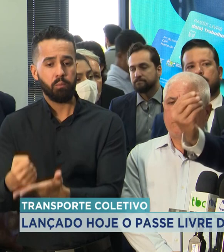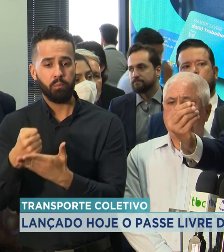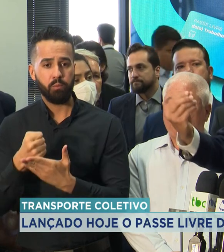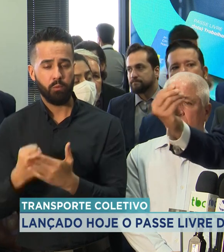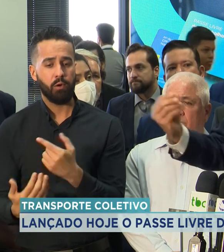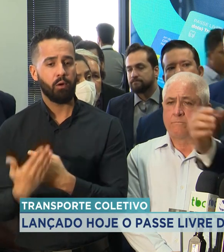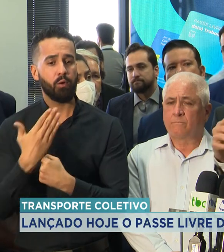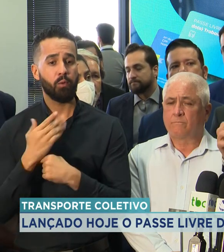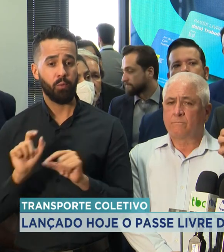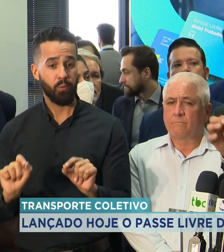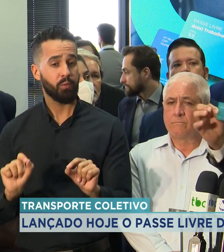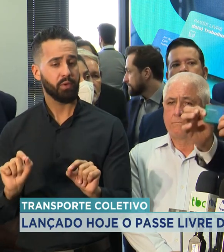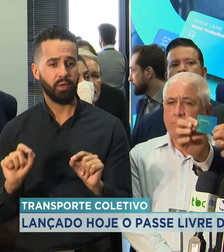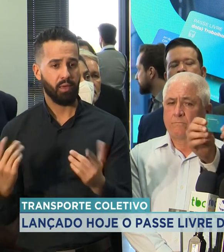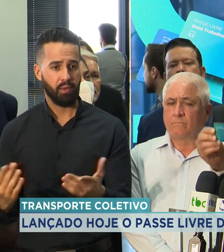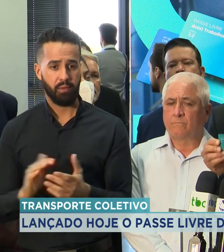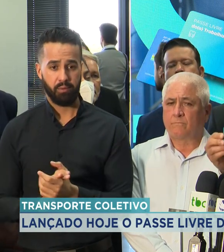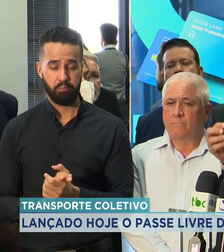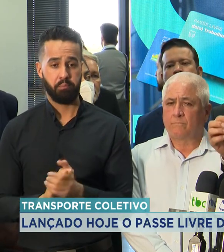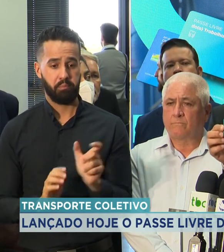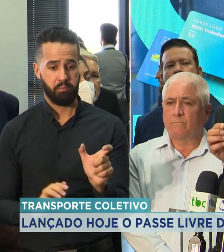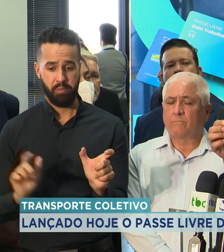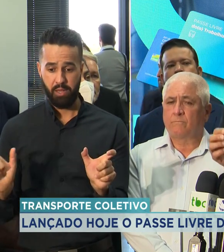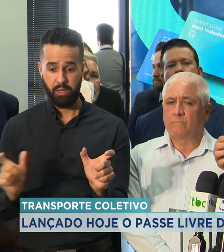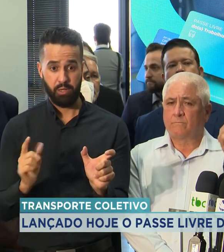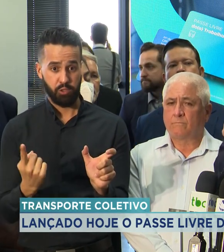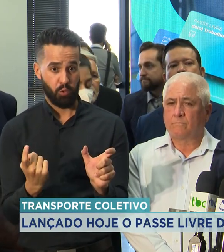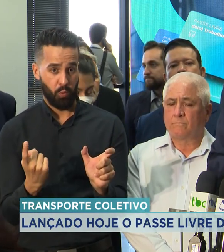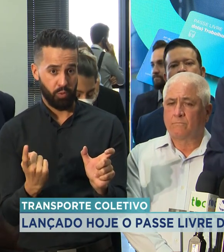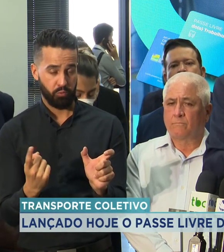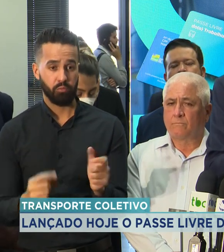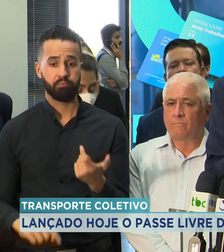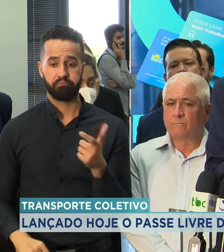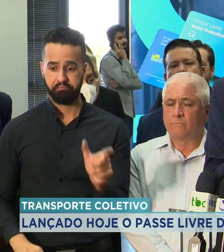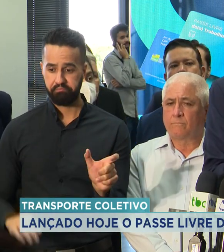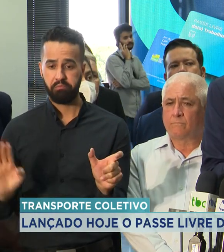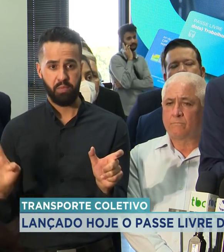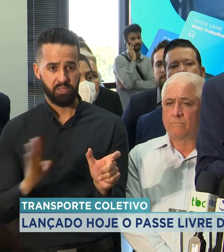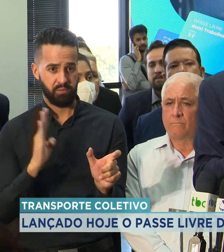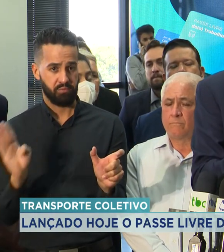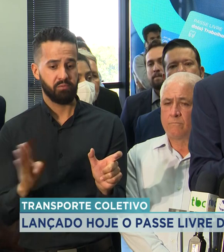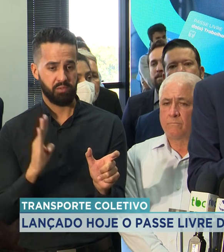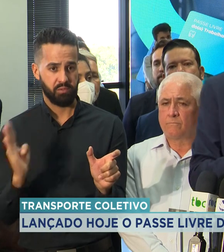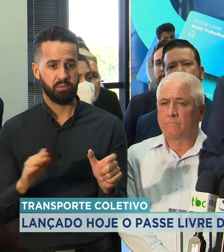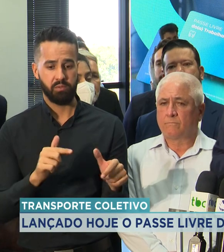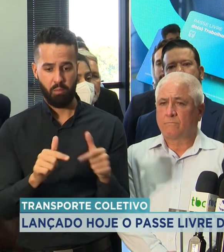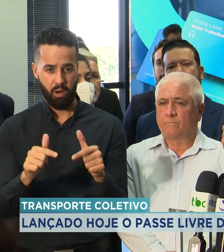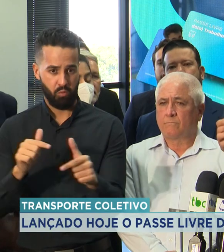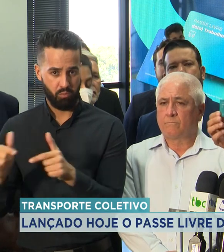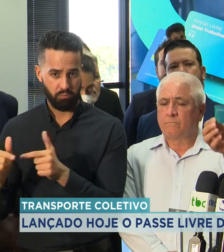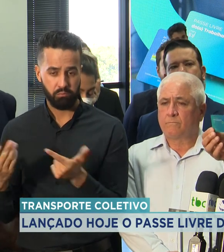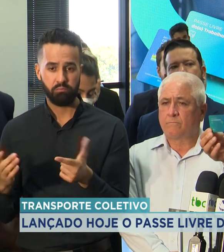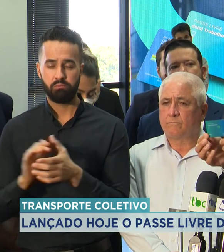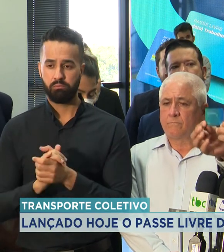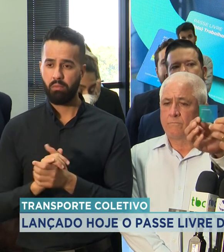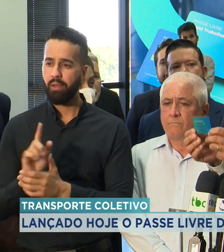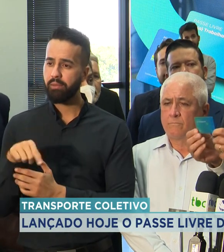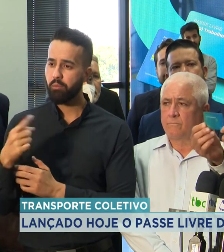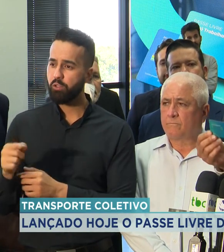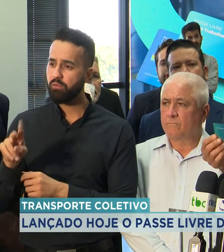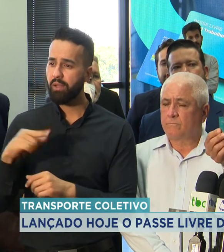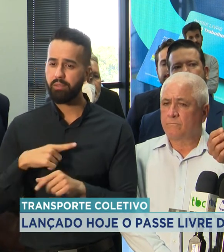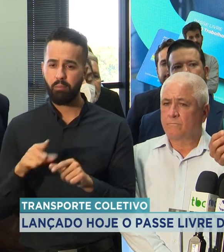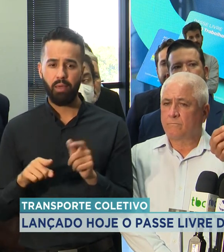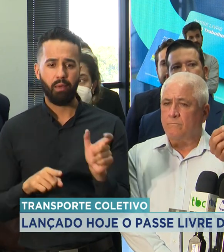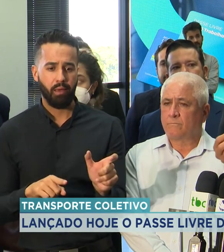A contrapartida é, primeiro, o bilhete único. Segundo, é o passe livre do trabalhador. Depois, vai ser aquele da meia